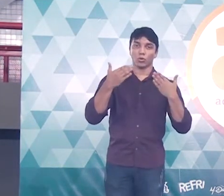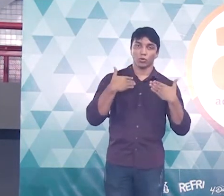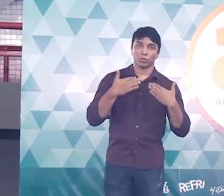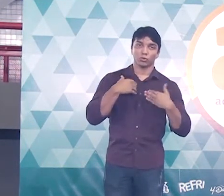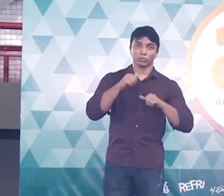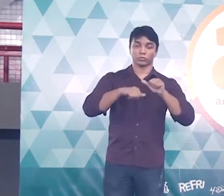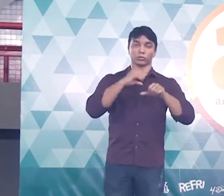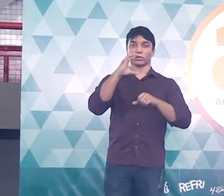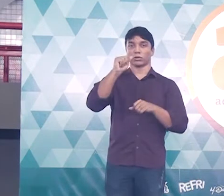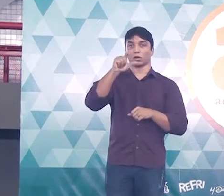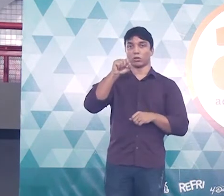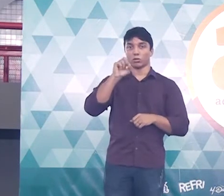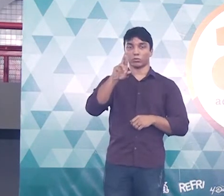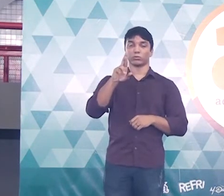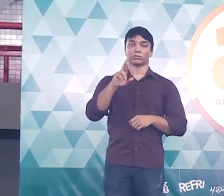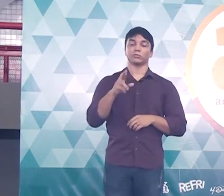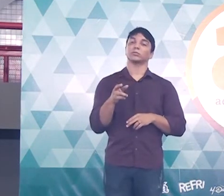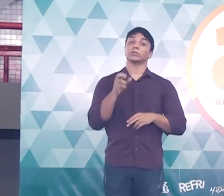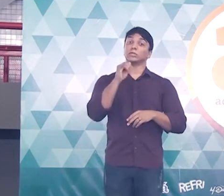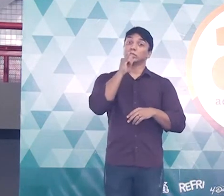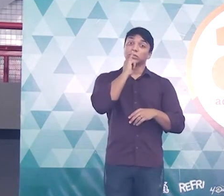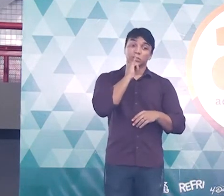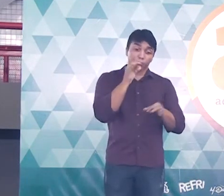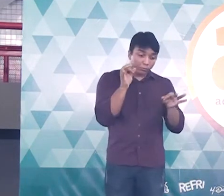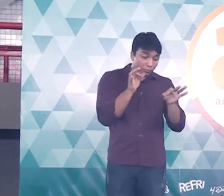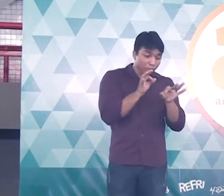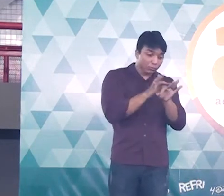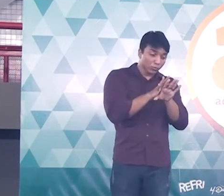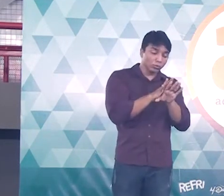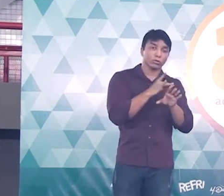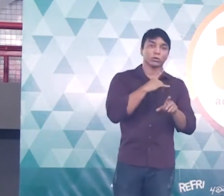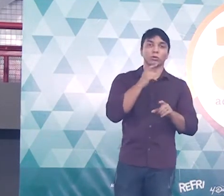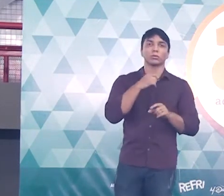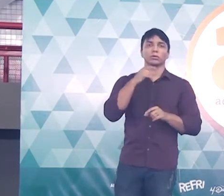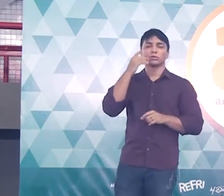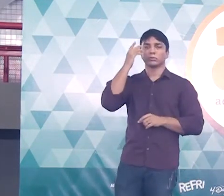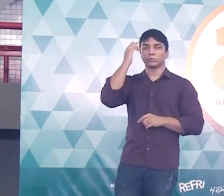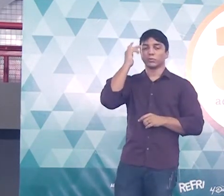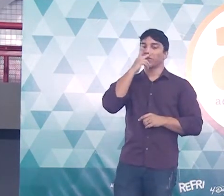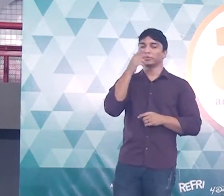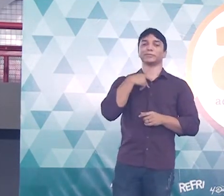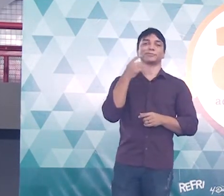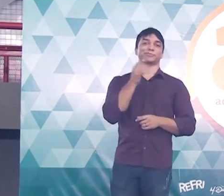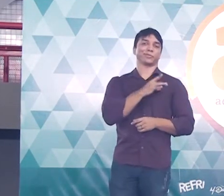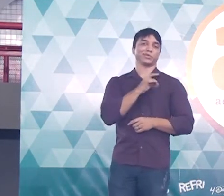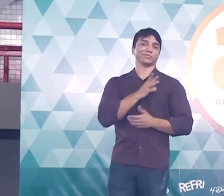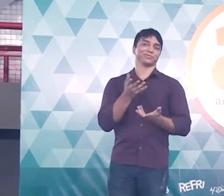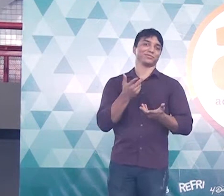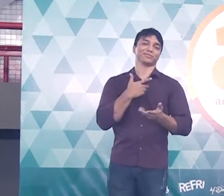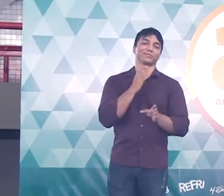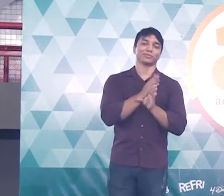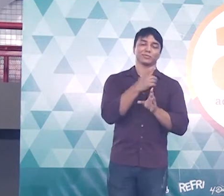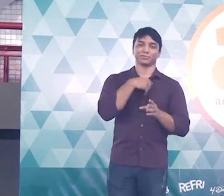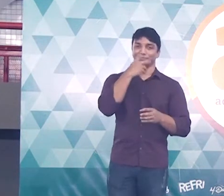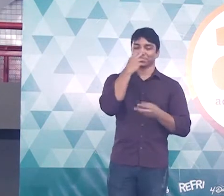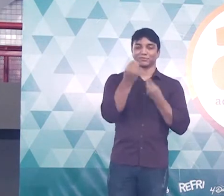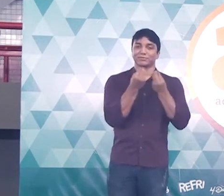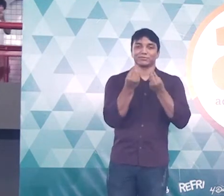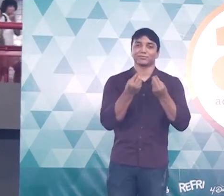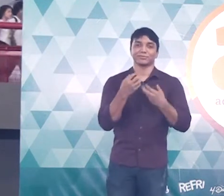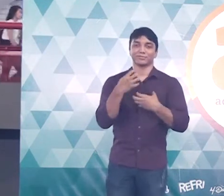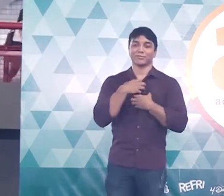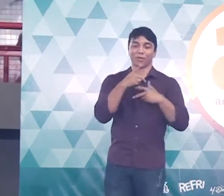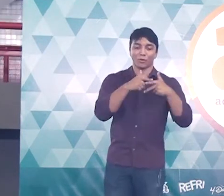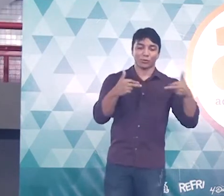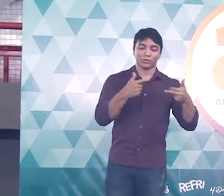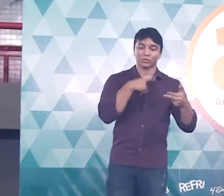calor. Quando você terminou de falar uma coisa dessa, tenho certeza que a pessoa já tem medo de você. Porque você está falando uma